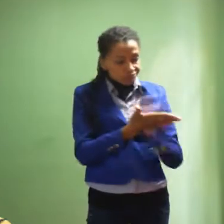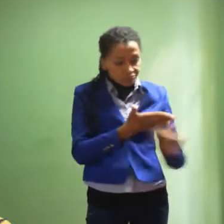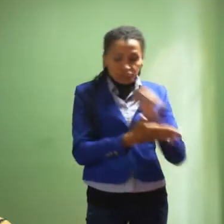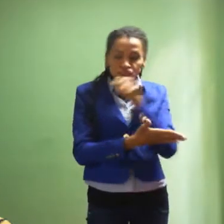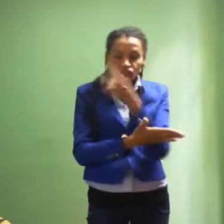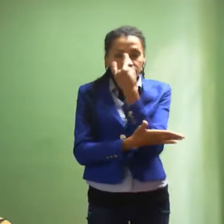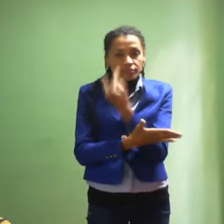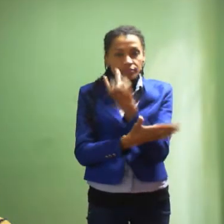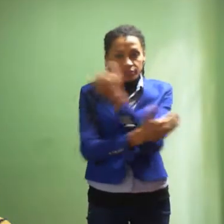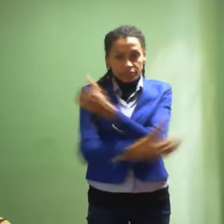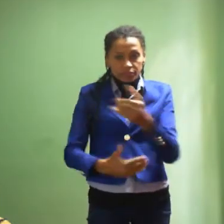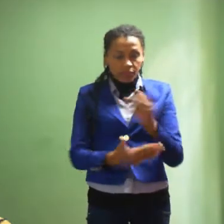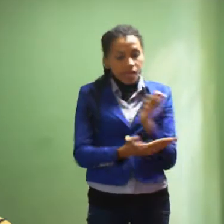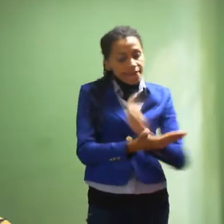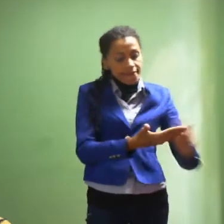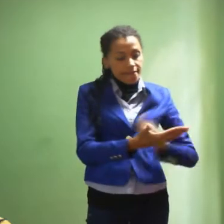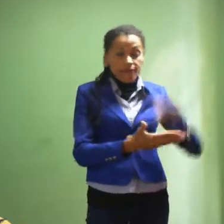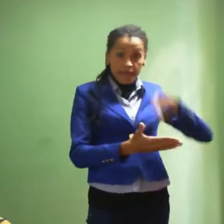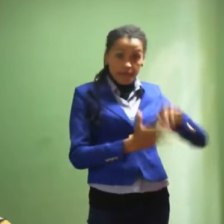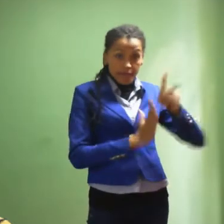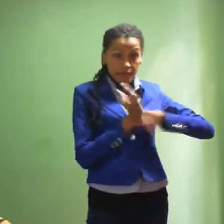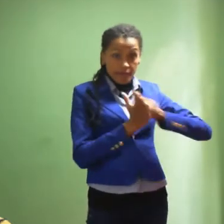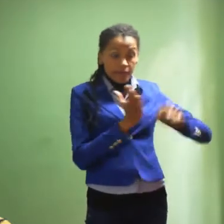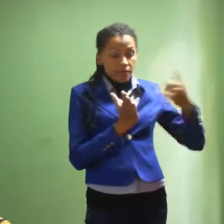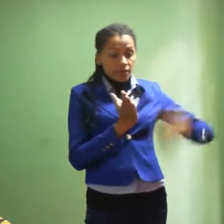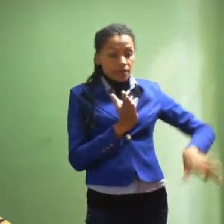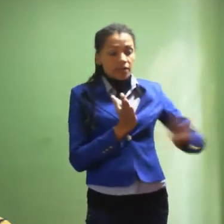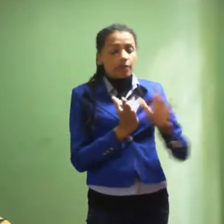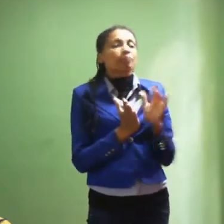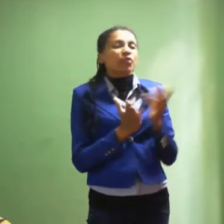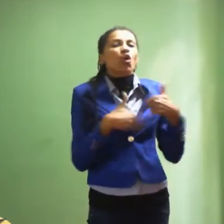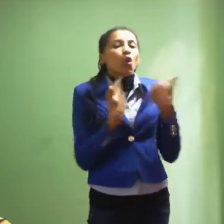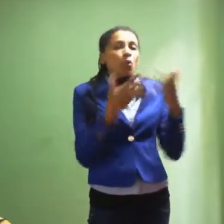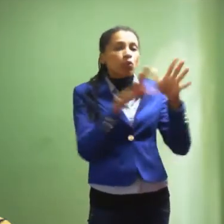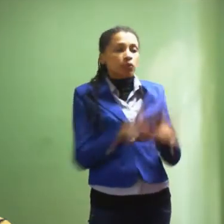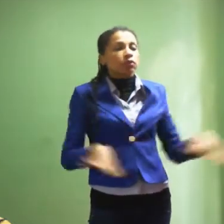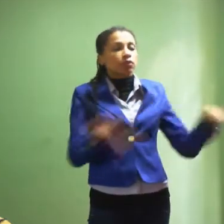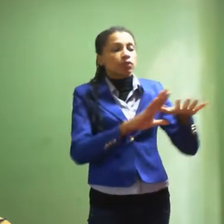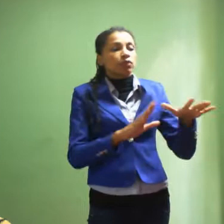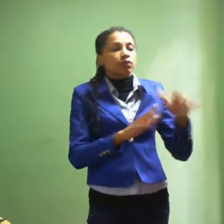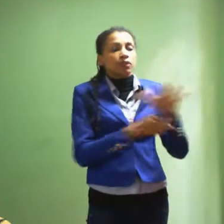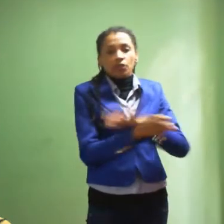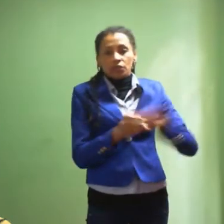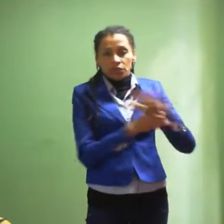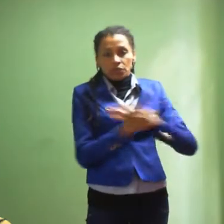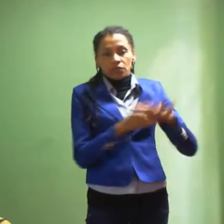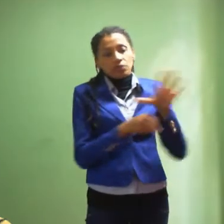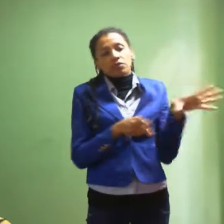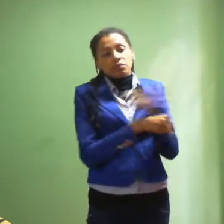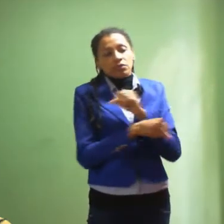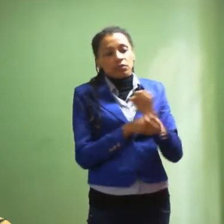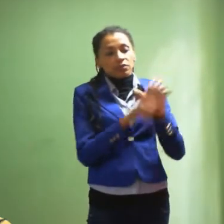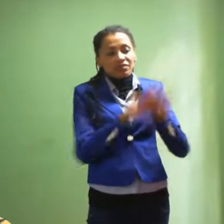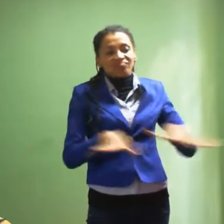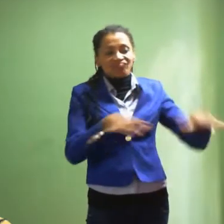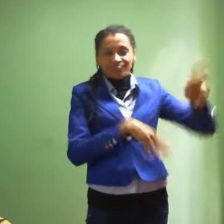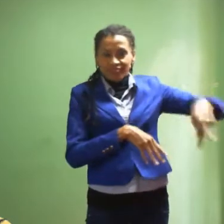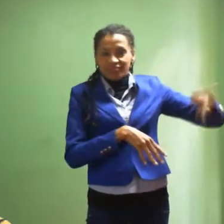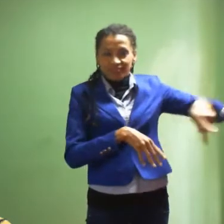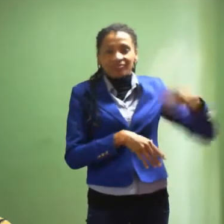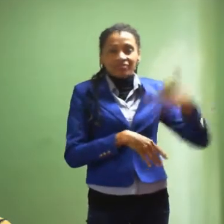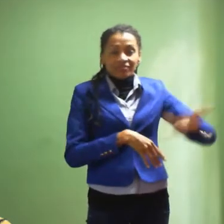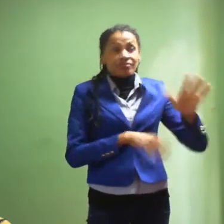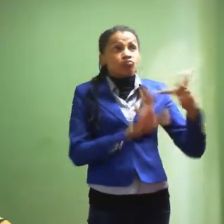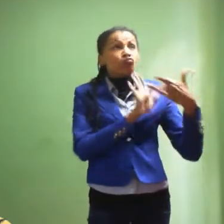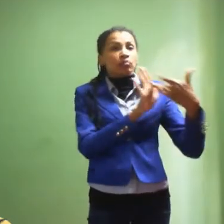que ya pudo observar en el espacio de clase, como lo que se pone en escena en el aula de clase y en todo el espacio escolar, porque ya va